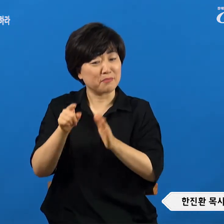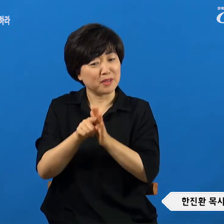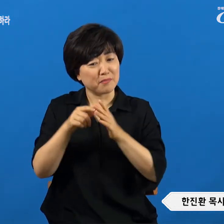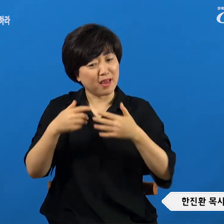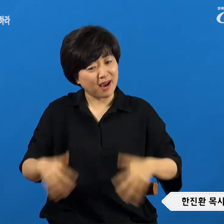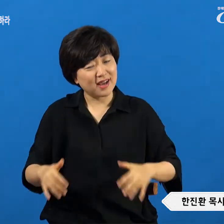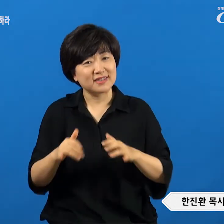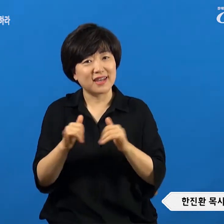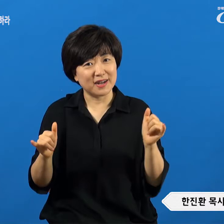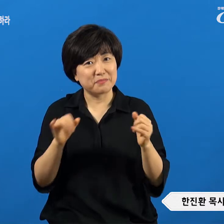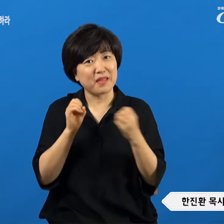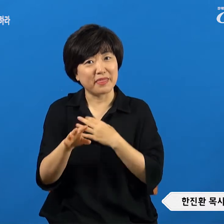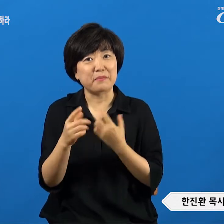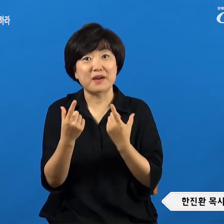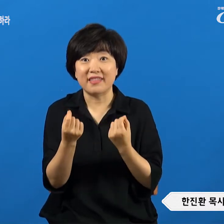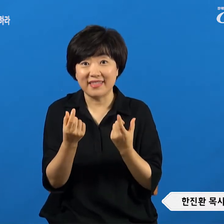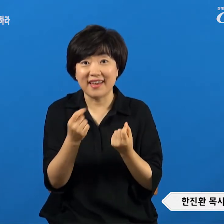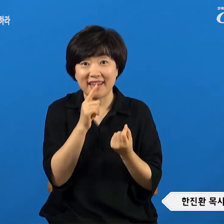생각이 됩니다.